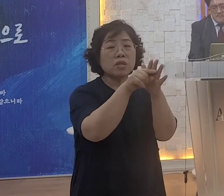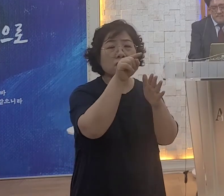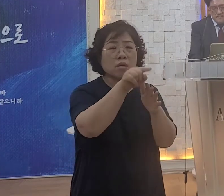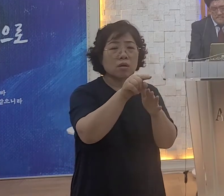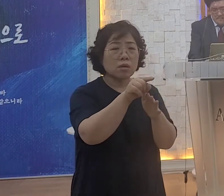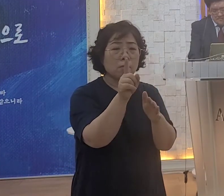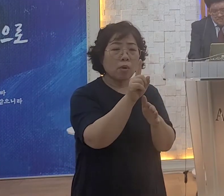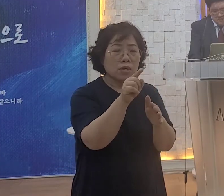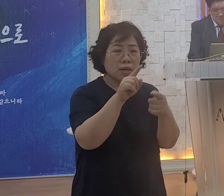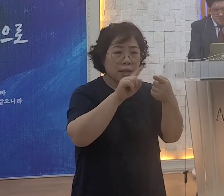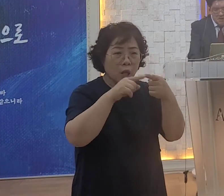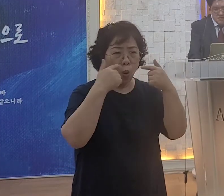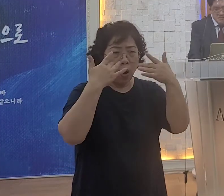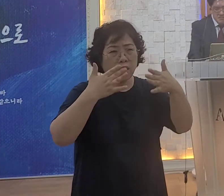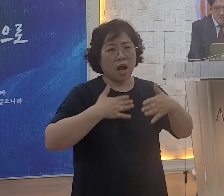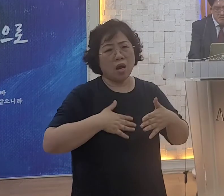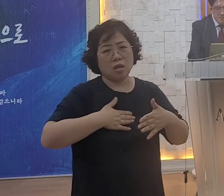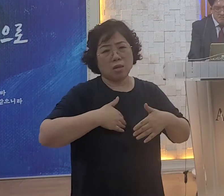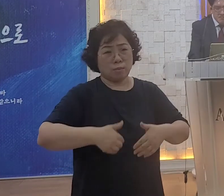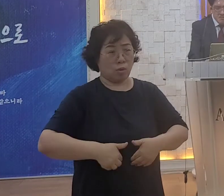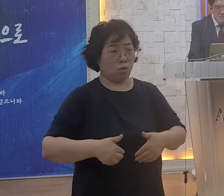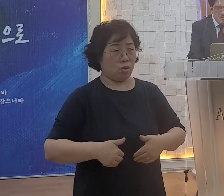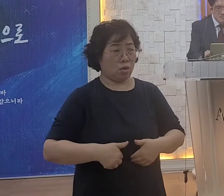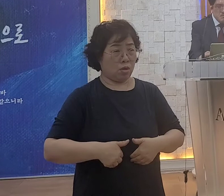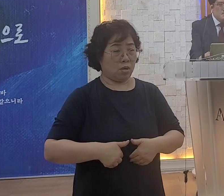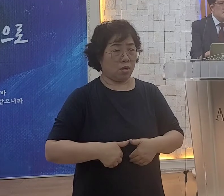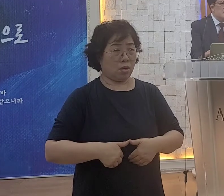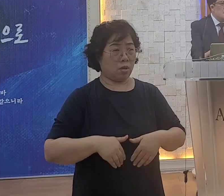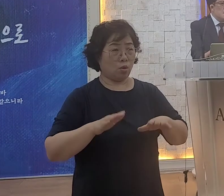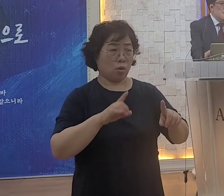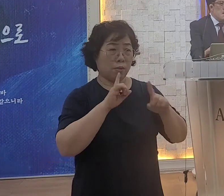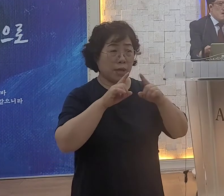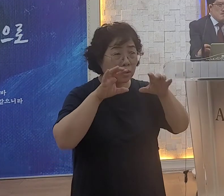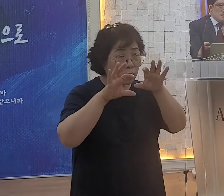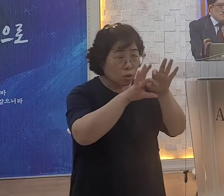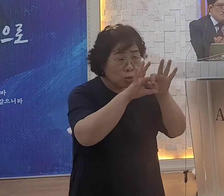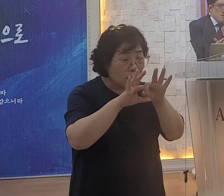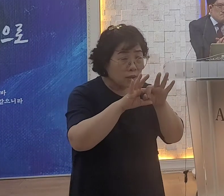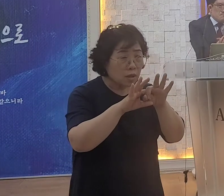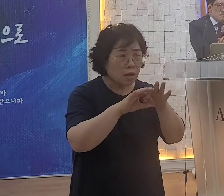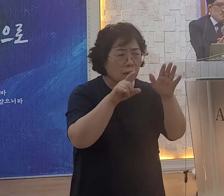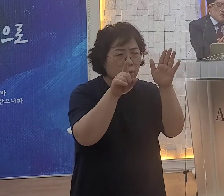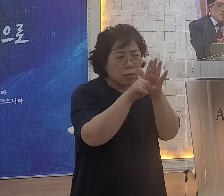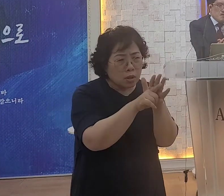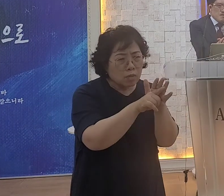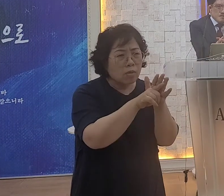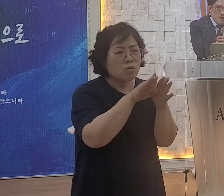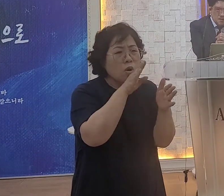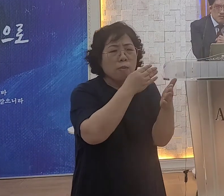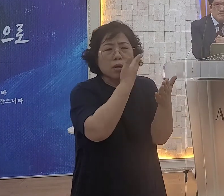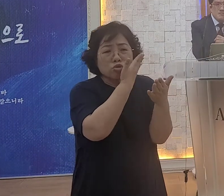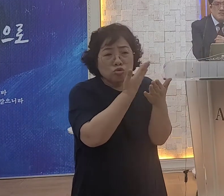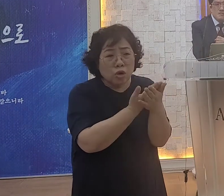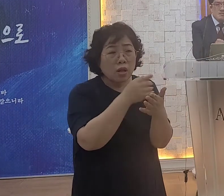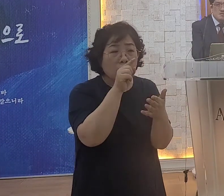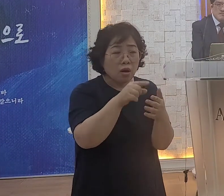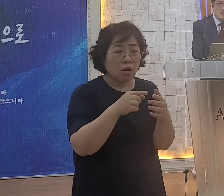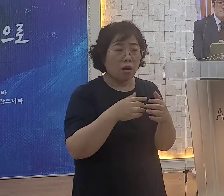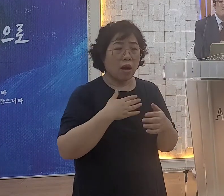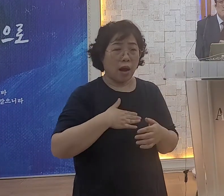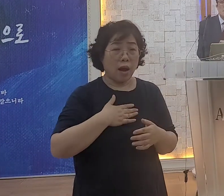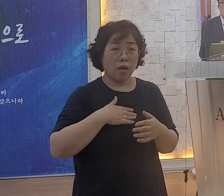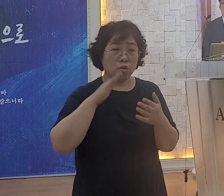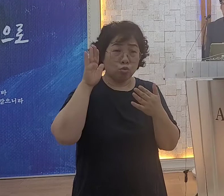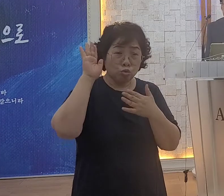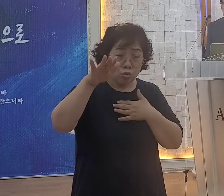그래서 지금 오늘 이 말씀을 통해서 여러분 이 믿음을 이렇게 중요한 부분이구나 라는 것을 알았다면 여러분